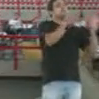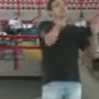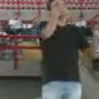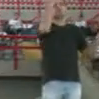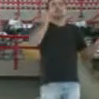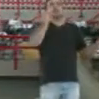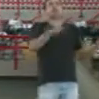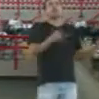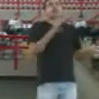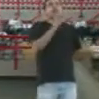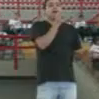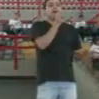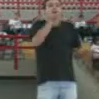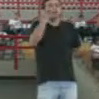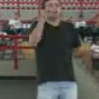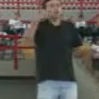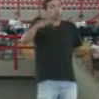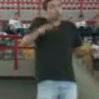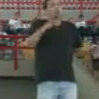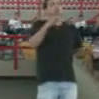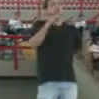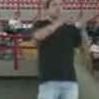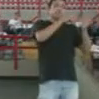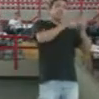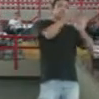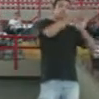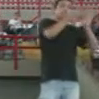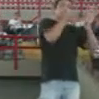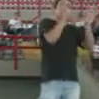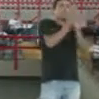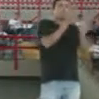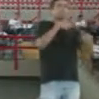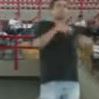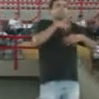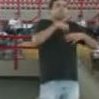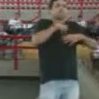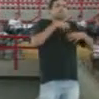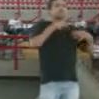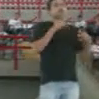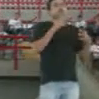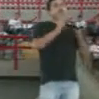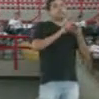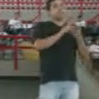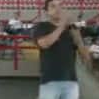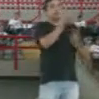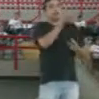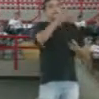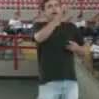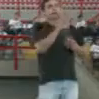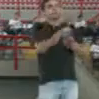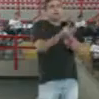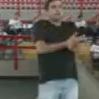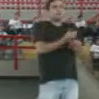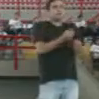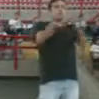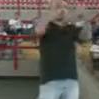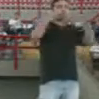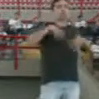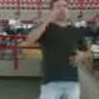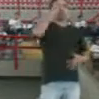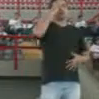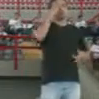diz assim, ai, é um texto. É, porque as interjeições, elas passam a emoção da